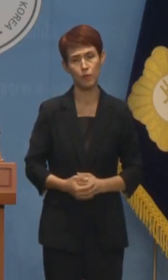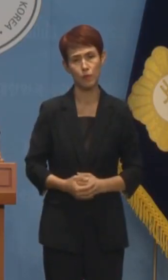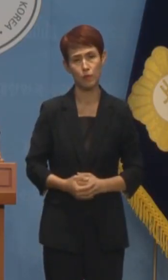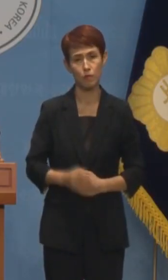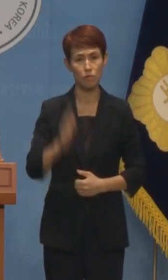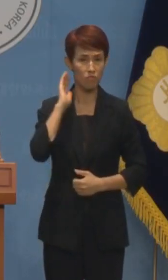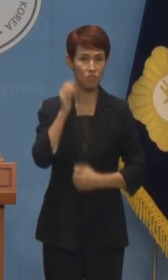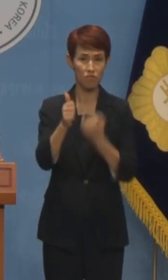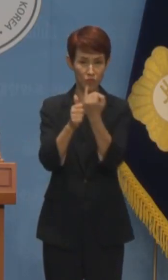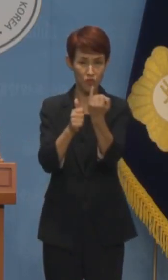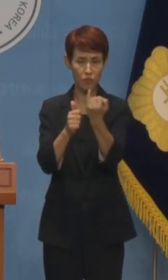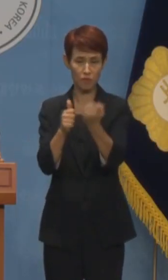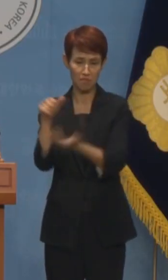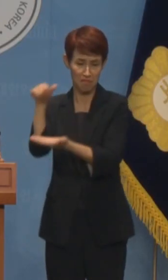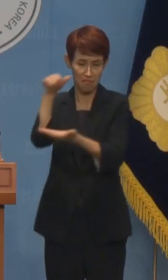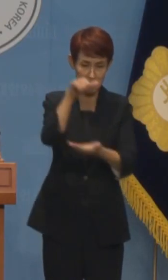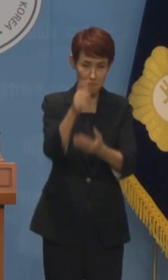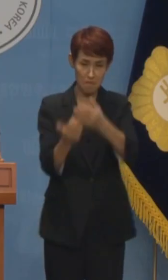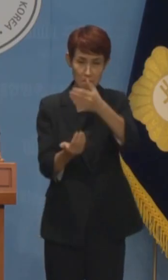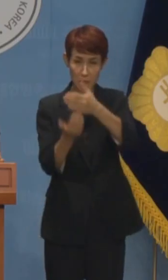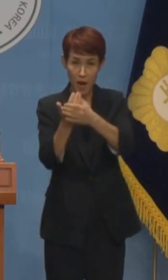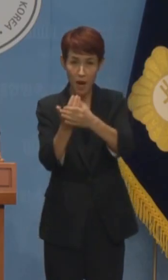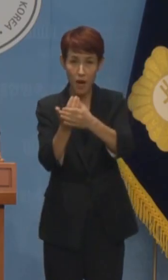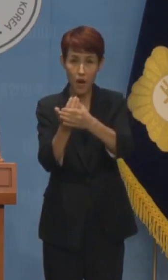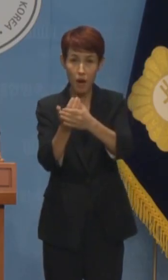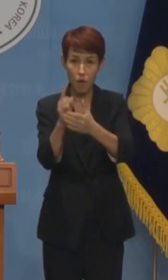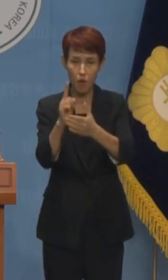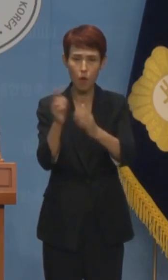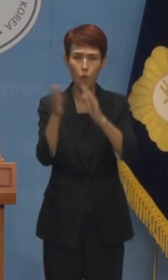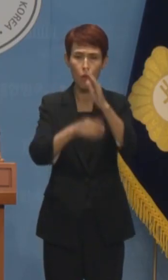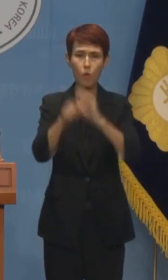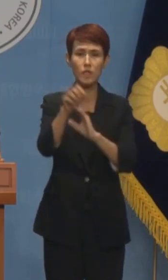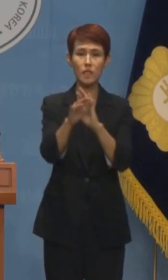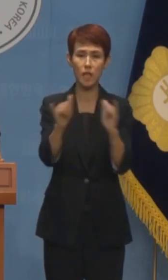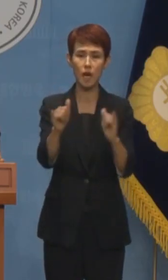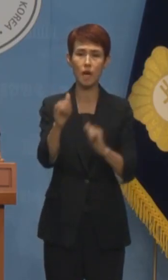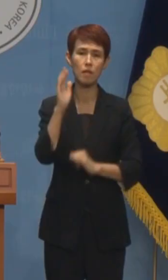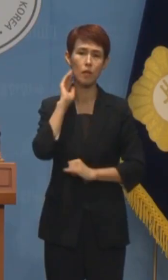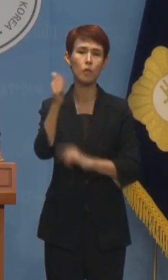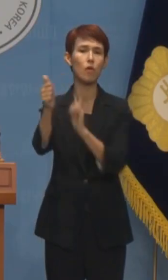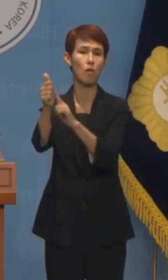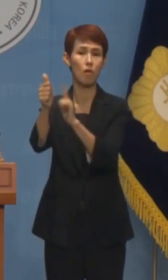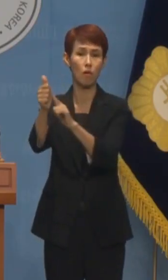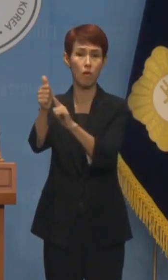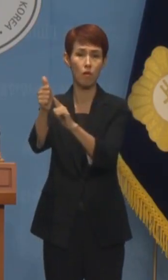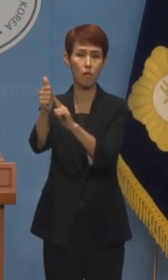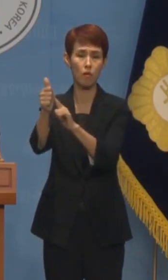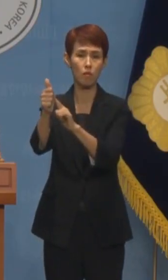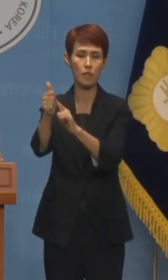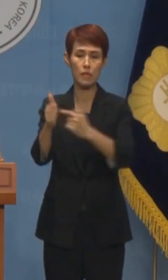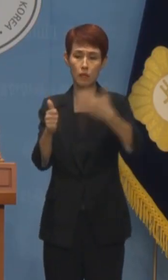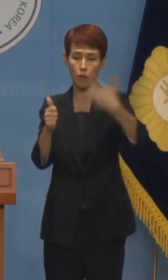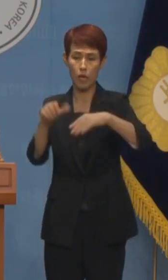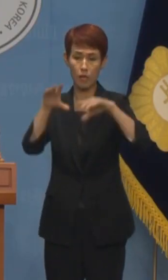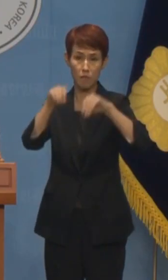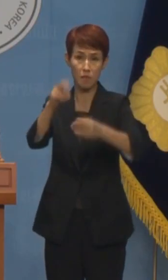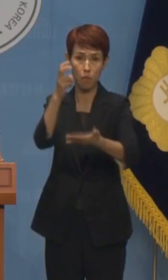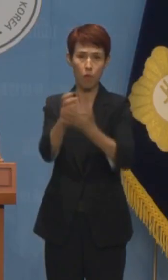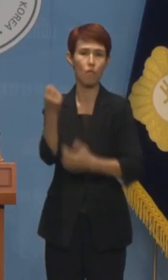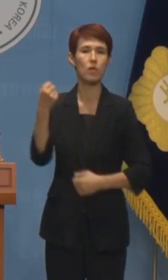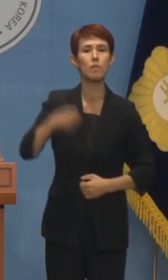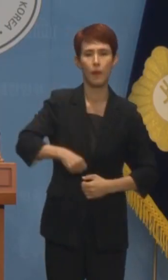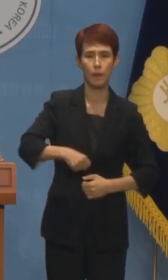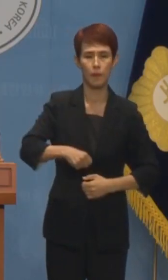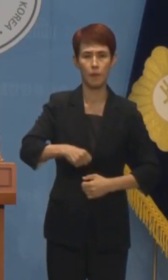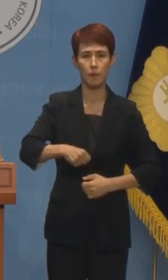김건희 명품백 수수 사건의 본질은 공직자인 윤석열 대통령의 청탁금지법 위반,